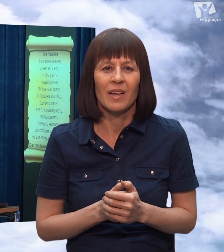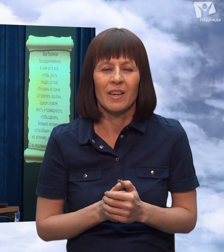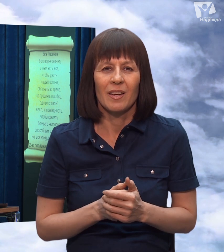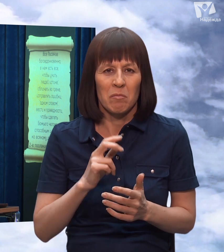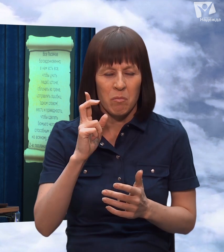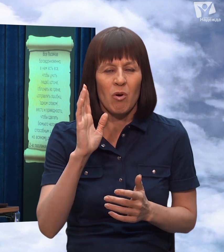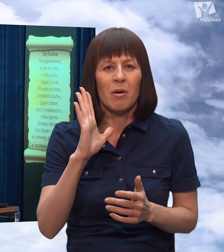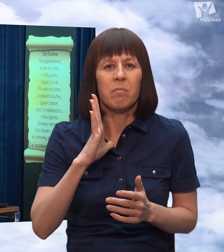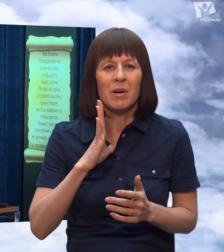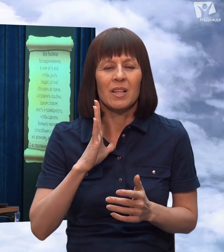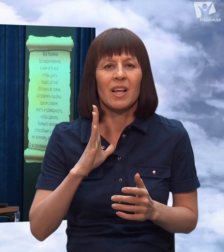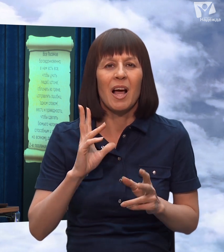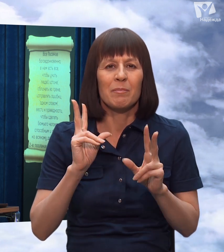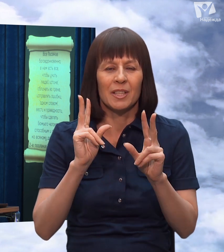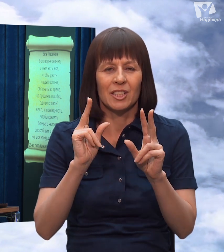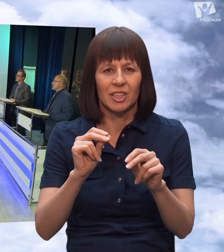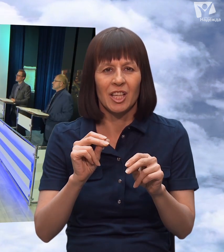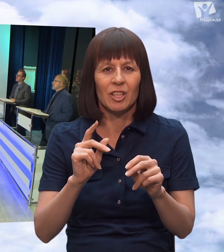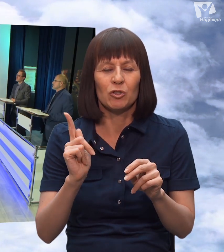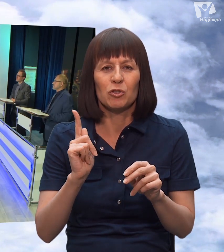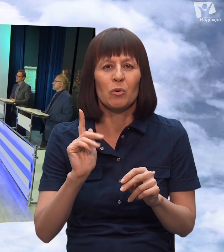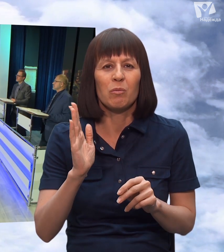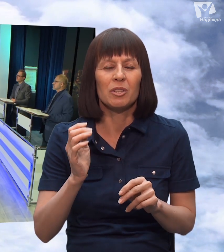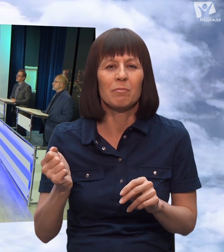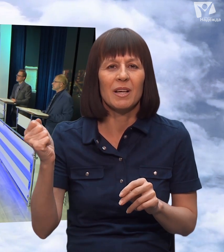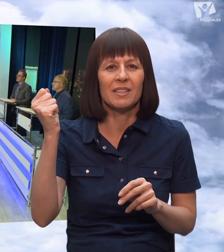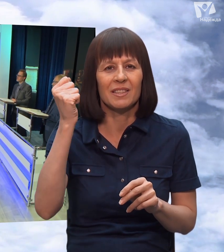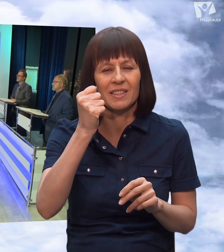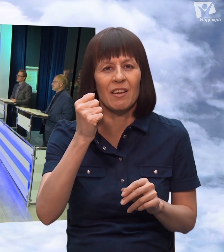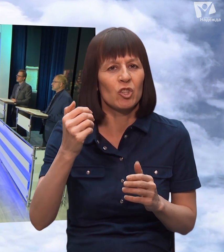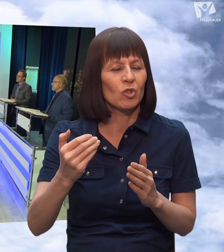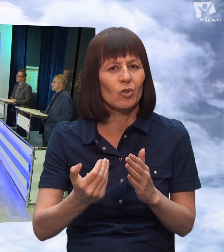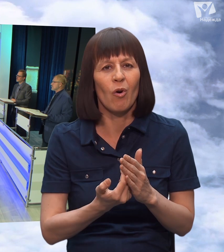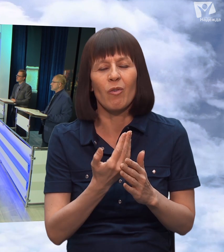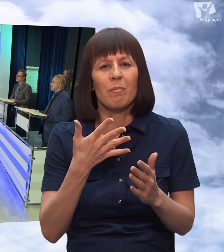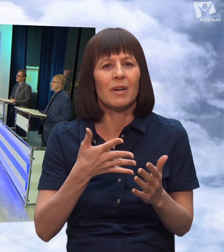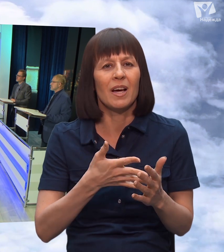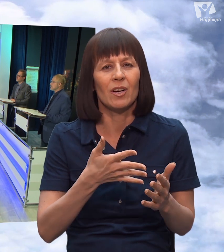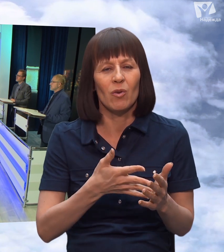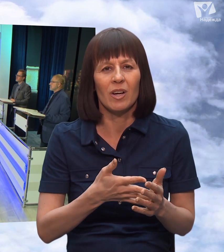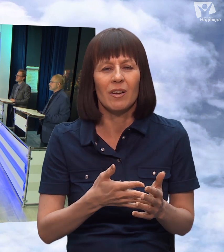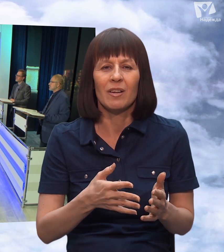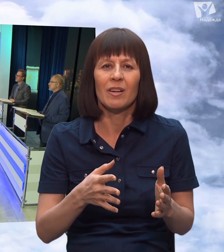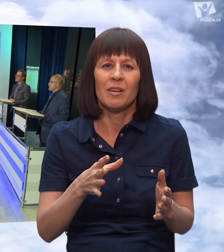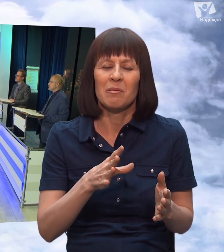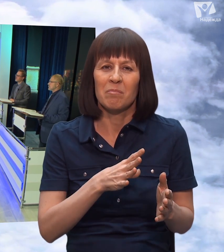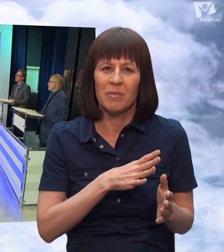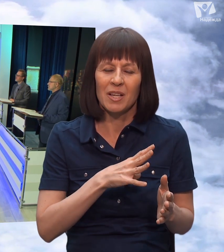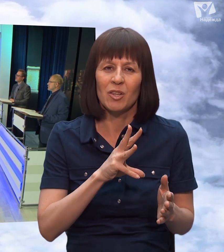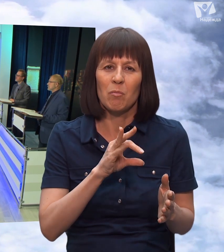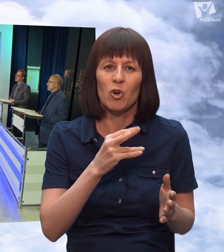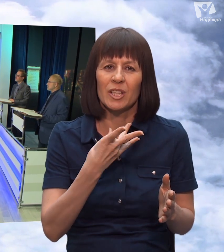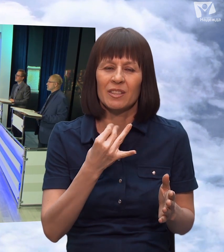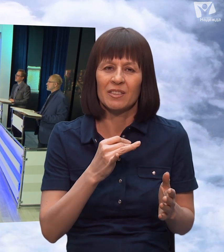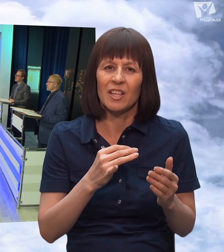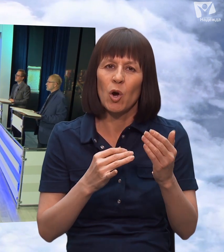книге второзаконие такой устойчивый мост перебрасывается очень такой на таких надежных опорах с одной стороны моисей но